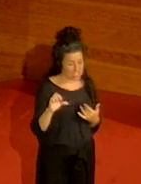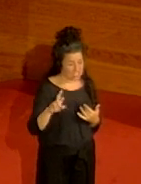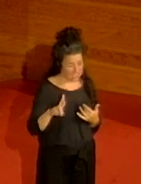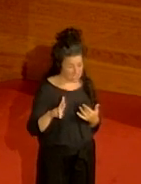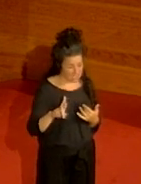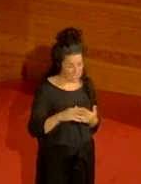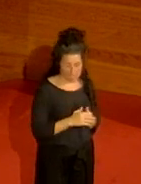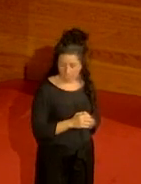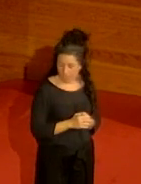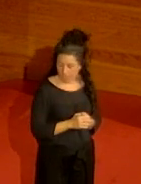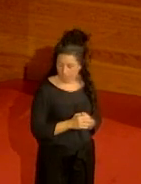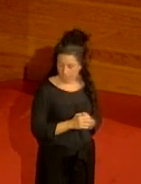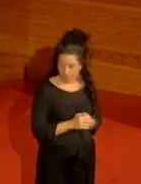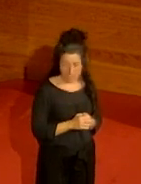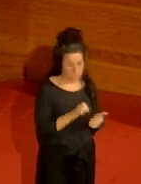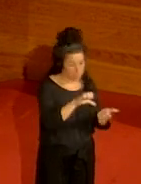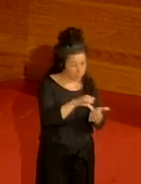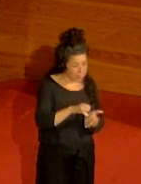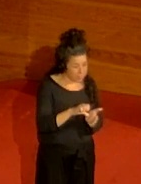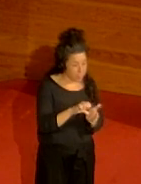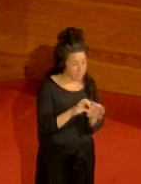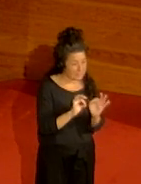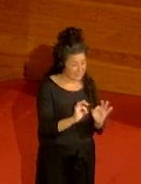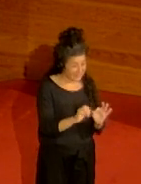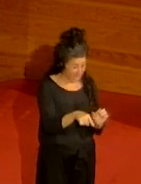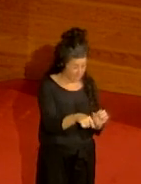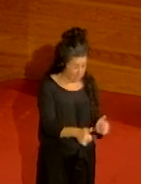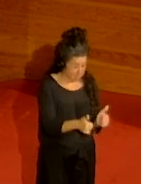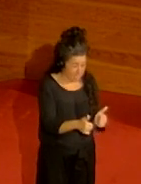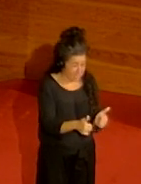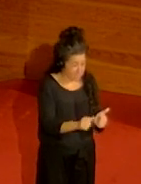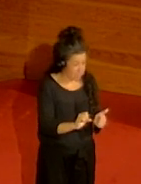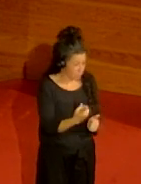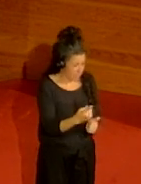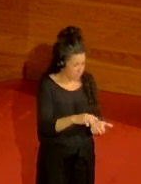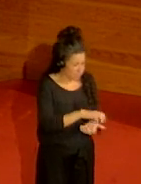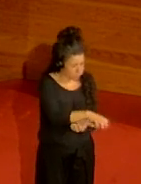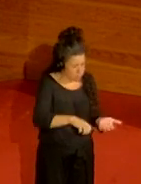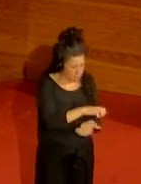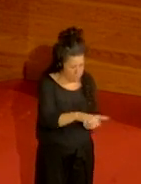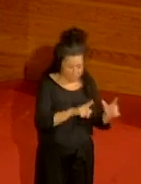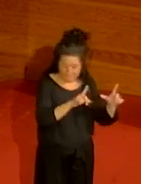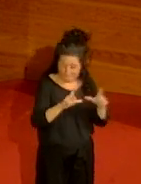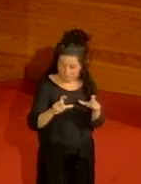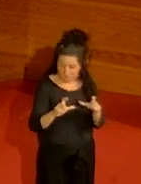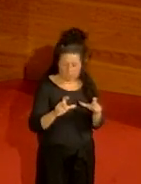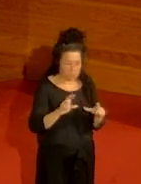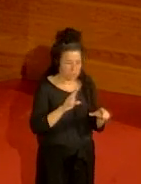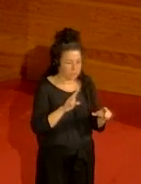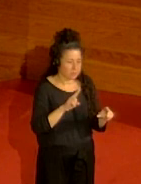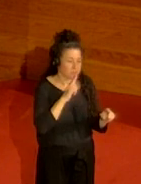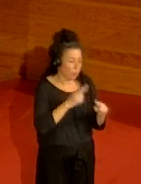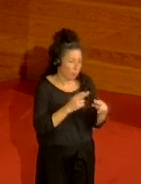bananablusenín que son las principales ciudades donde Ahora se concentra la violencia pues las fotos de lo que ellos llaman los mártires que son jóvenes